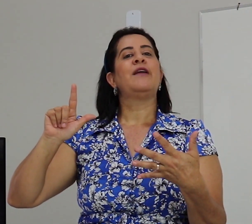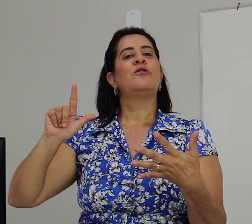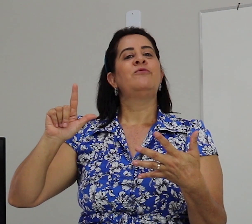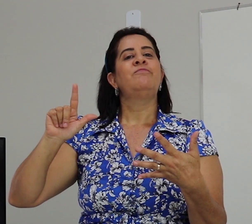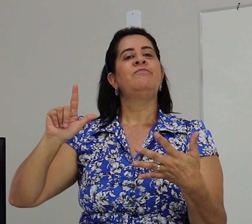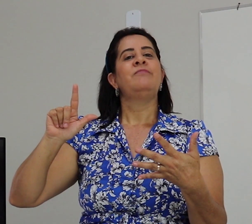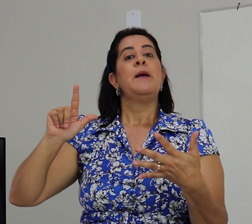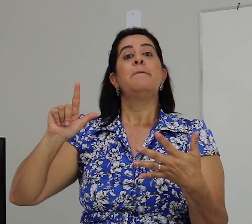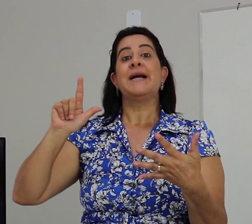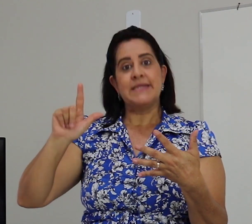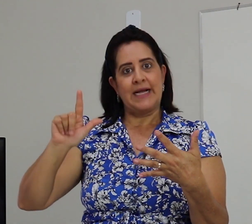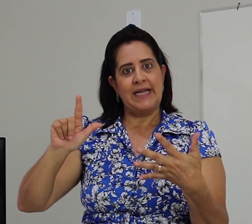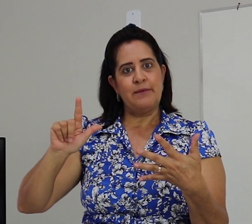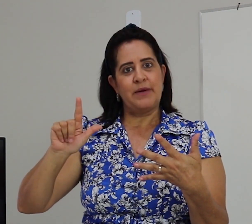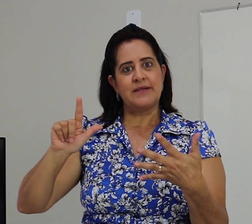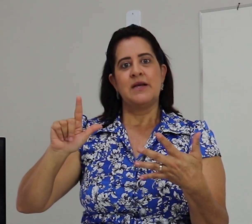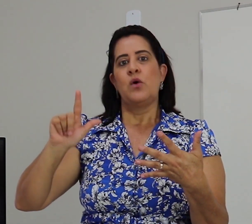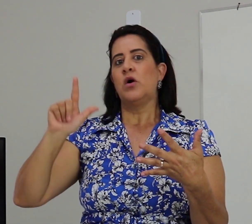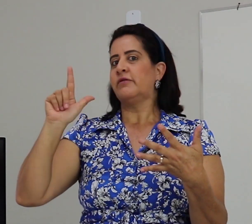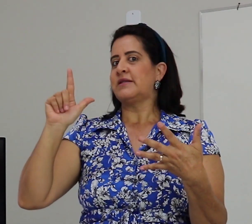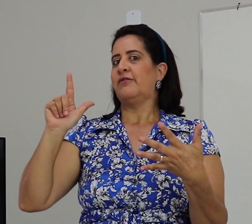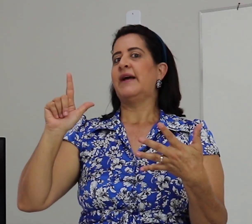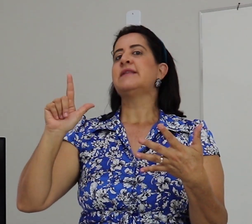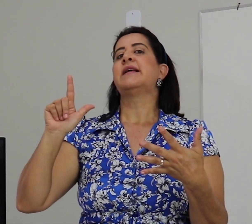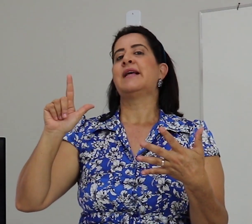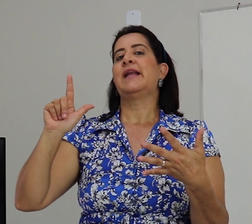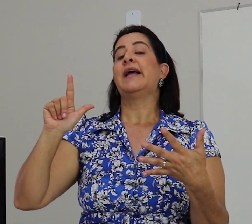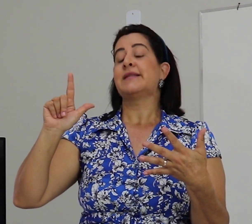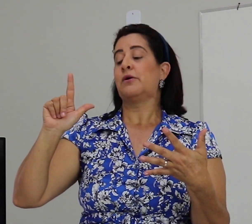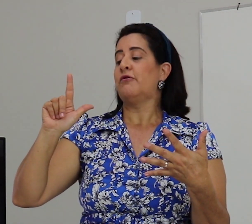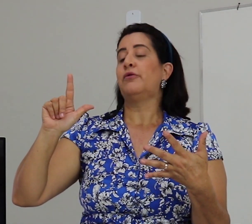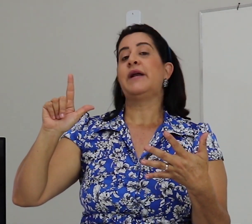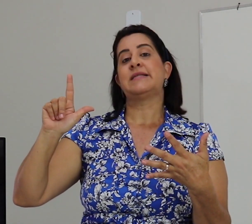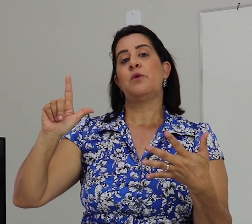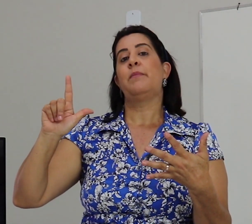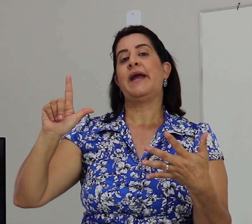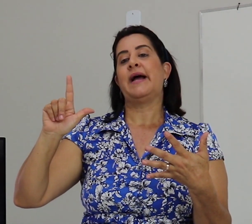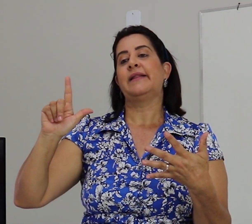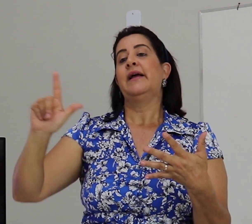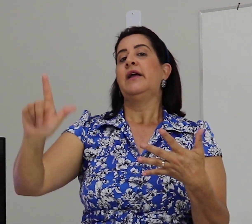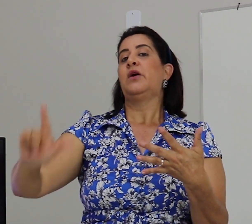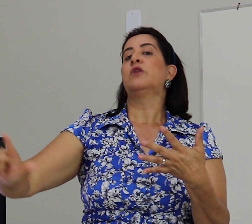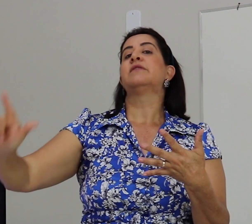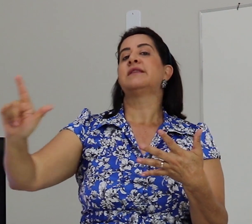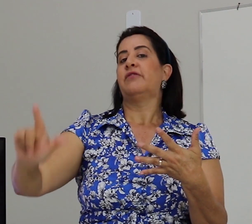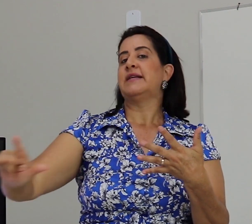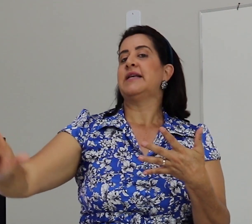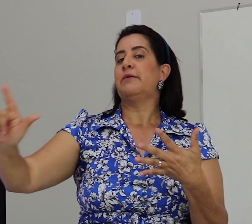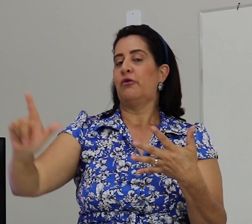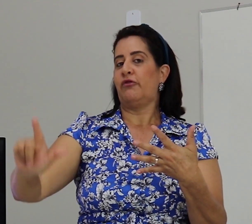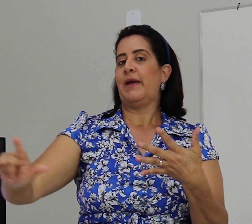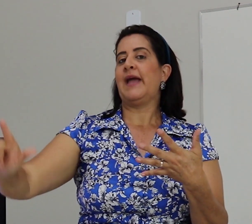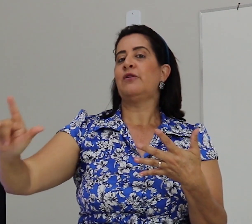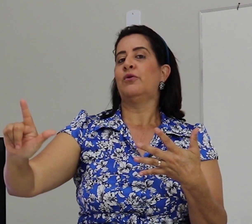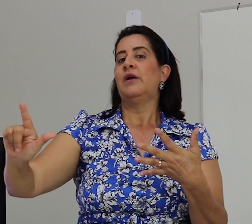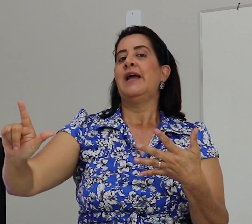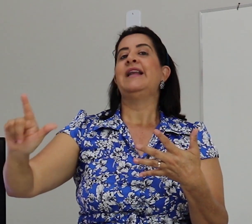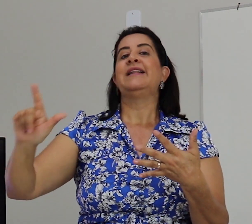movimento. Mas na Libras, quando você faz essa configuração parada e quando você faz ali movimento, ele dá